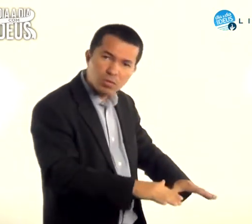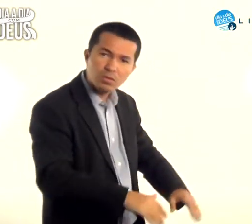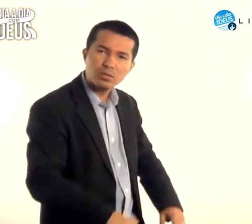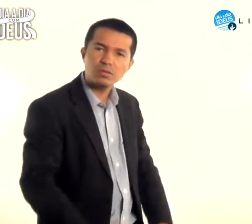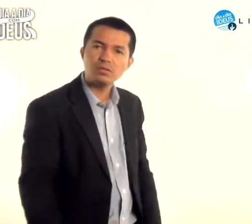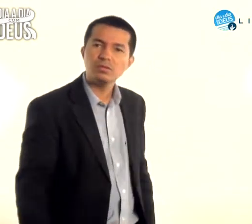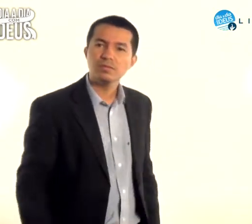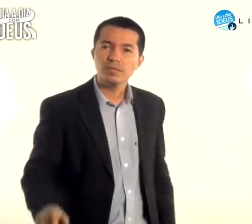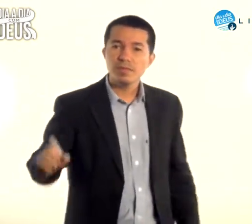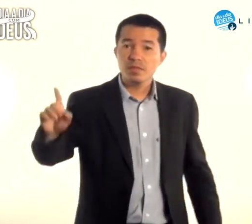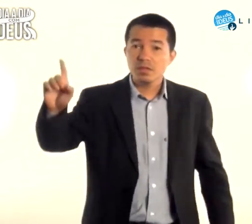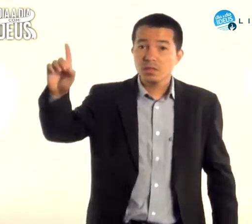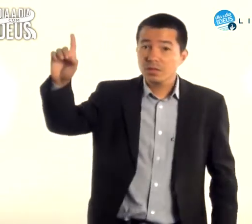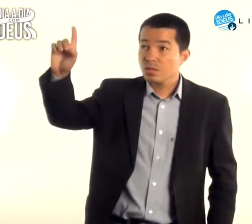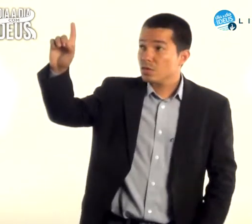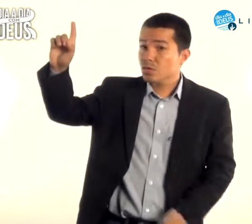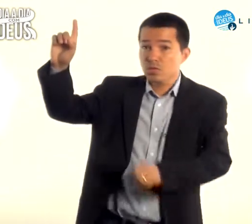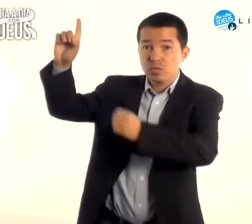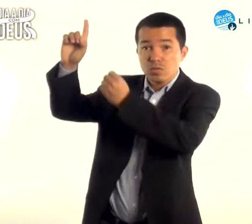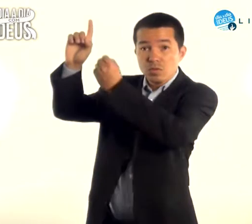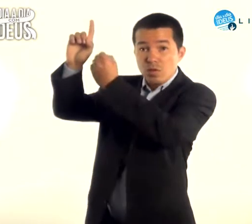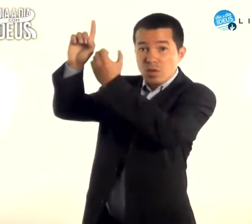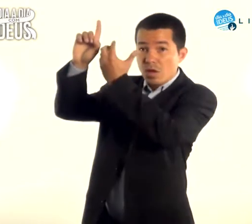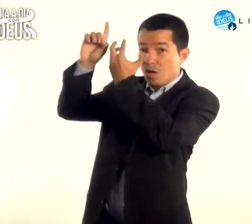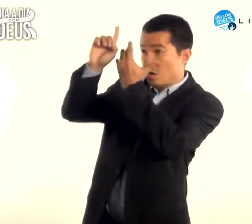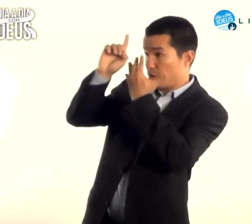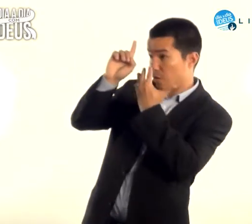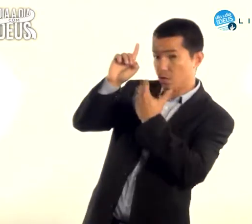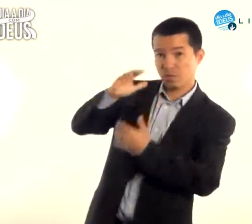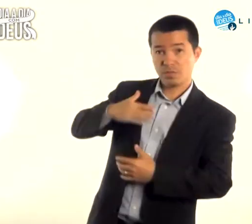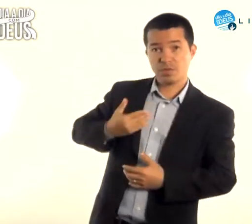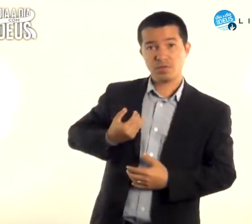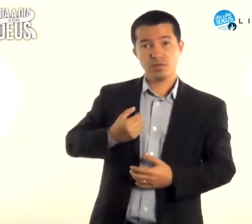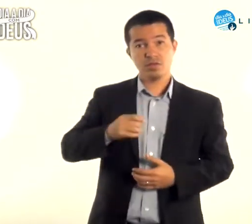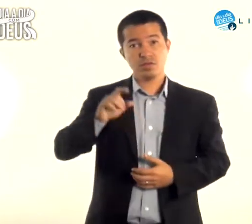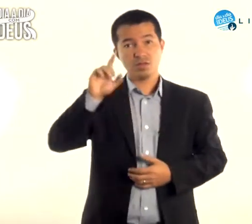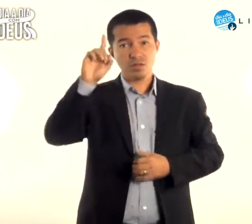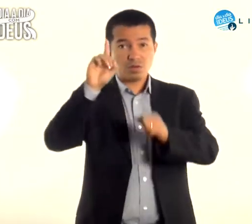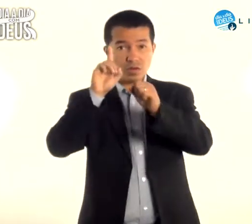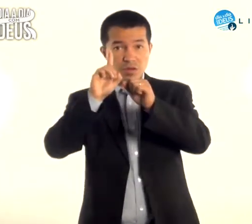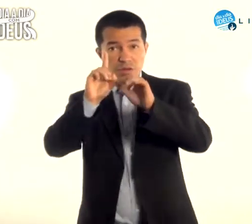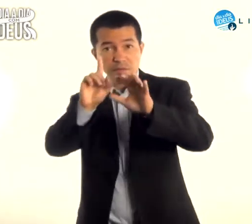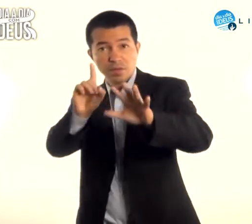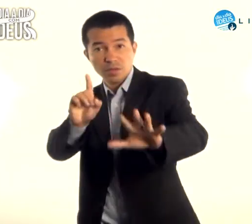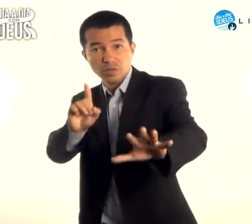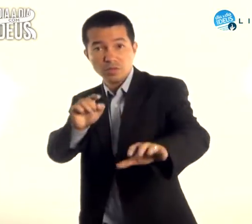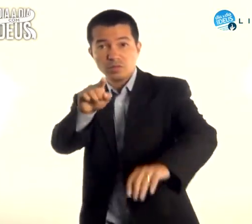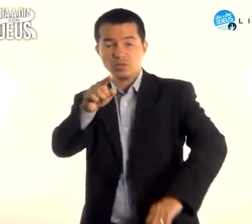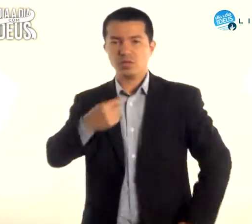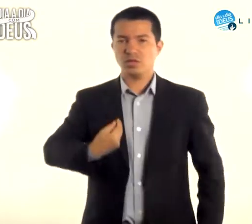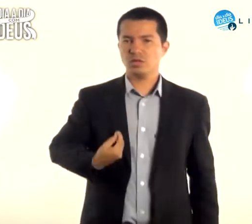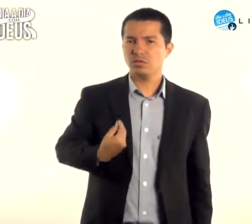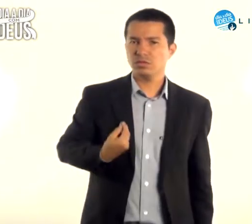acontece? Ele abençoa você, e Ele permite que você possa desfrutar de